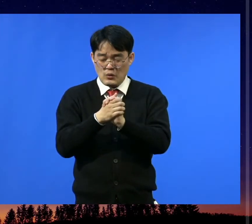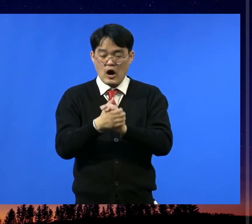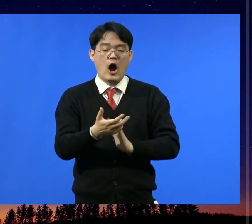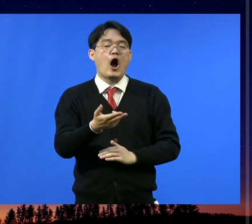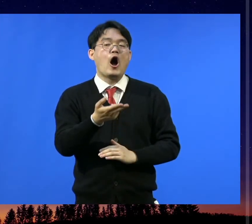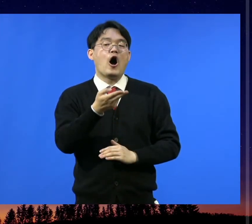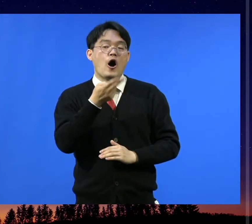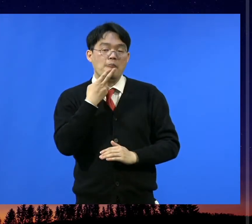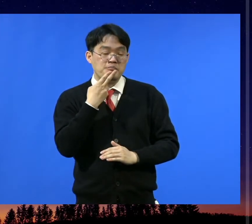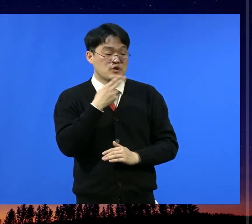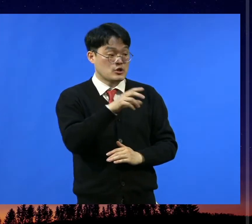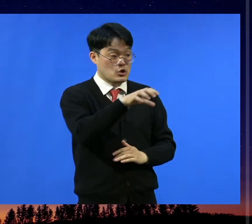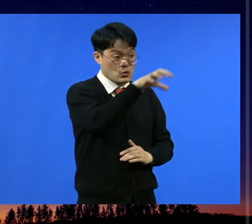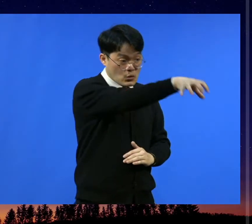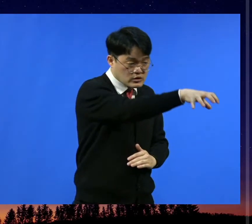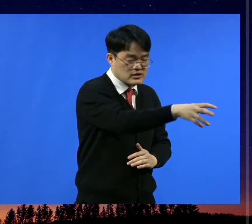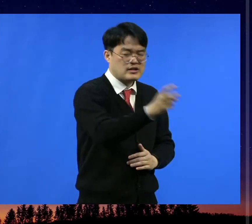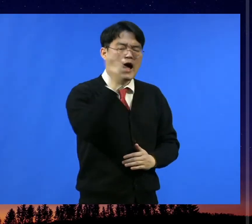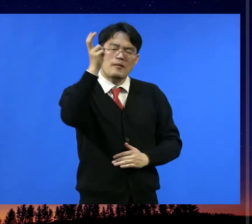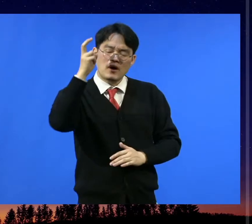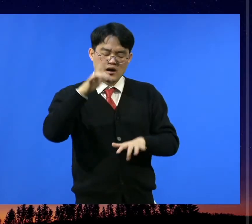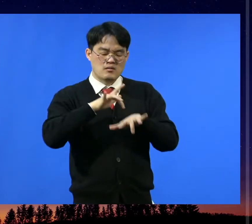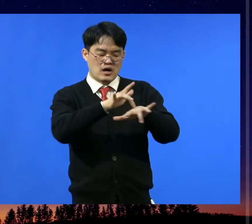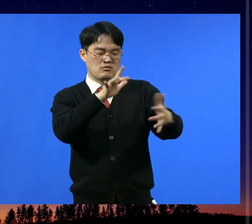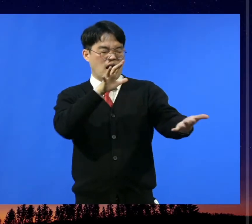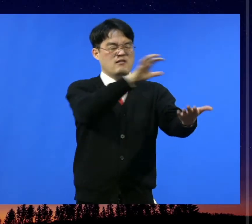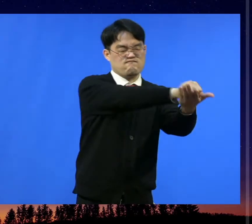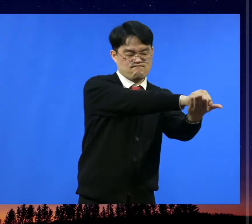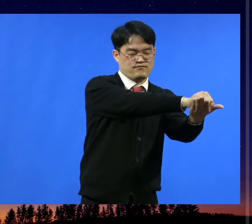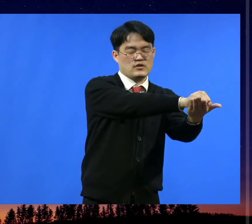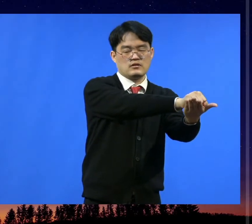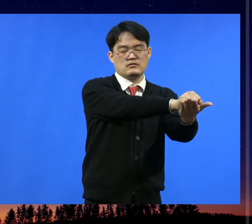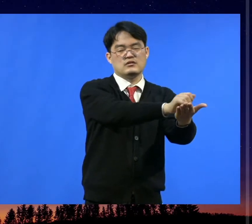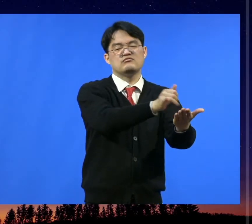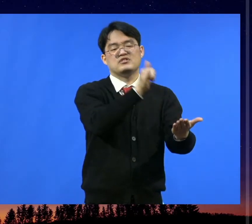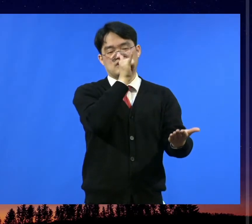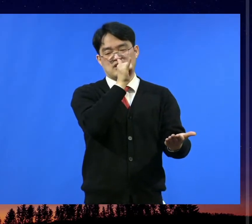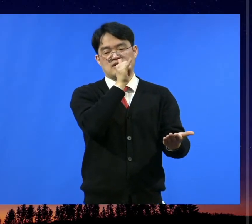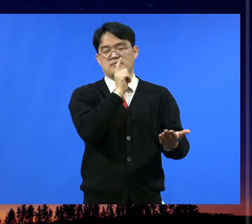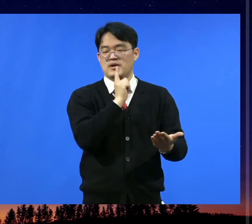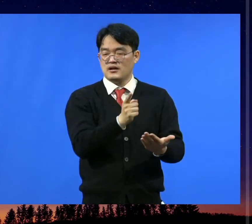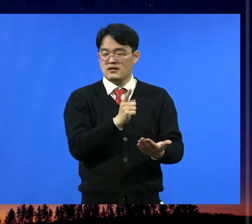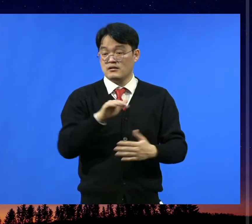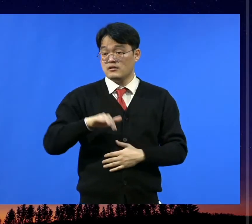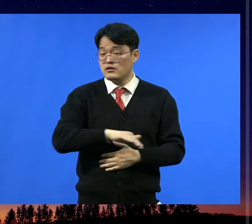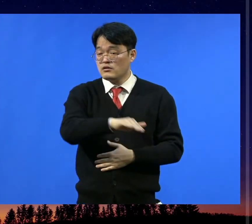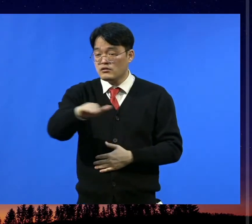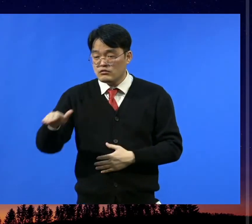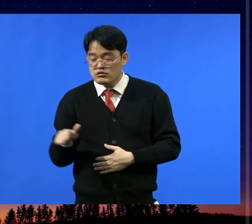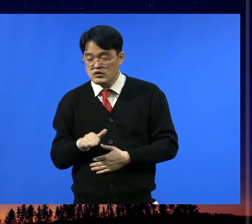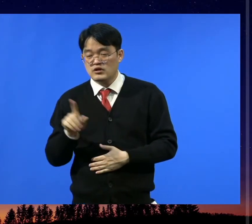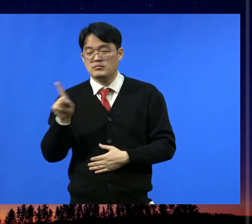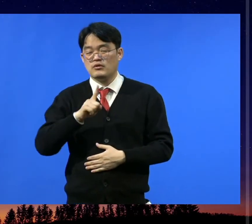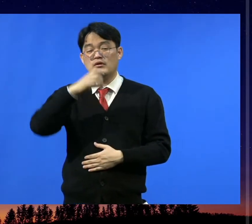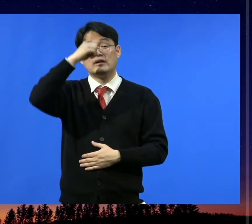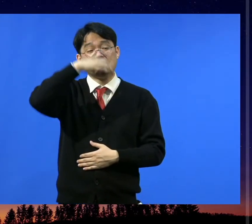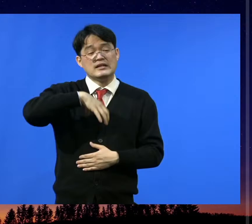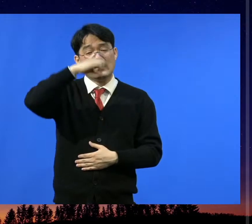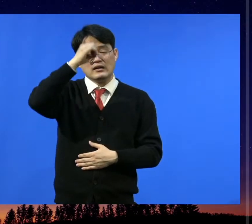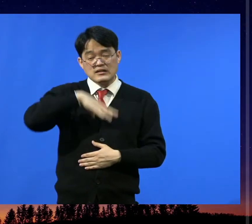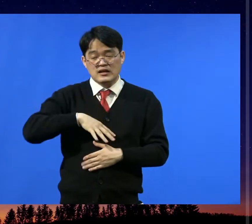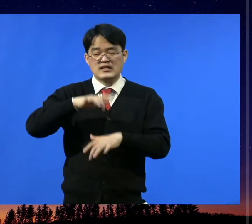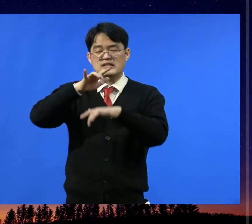마귀의 장악하는 지역이 될 수 있다는 겁니다. 자, 우리는 자칫하면 틀에 박힌 기도를 하기가